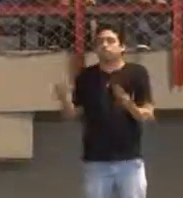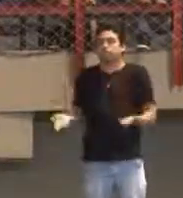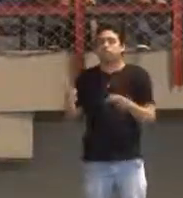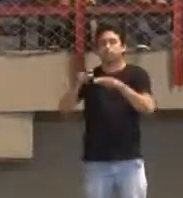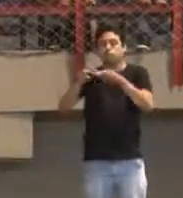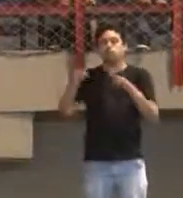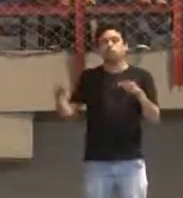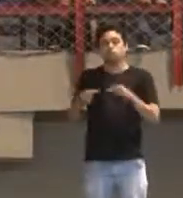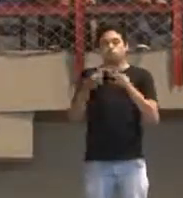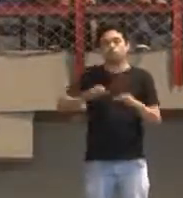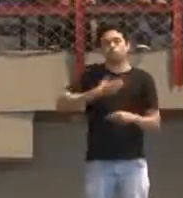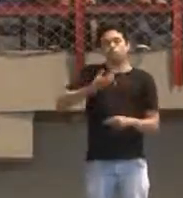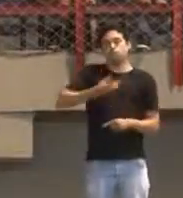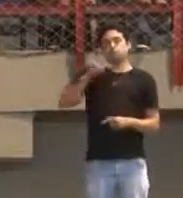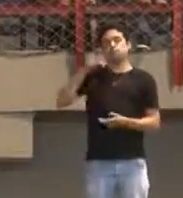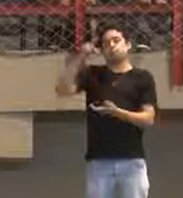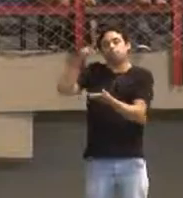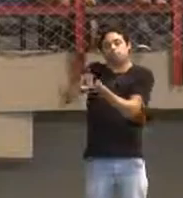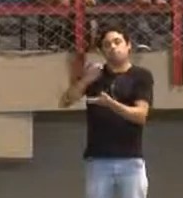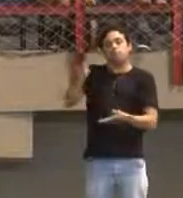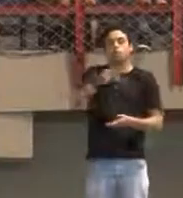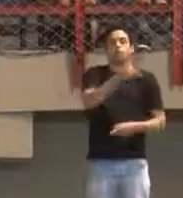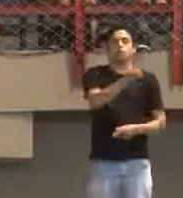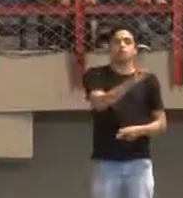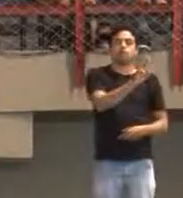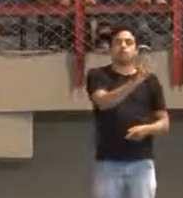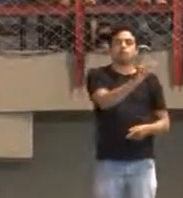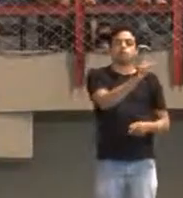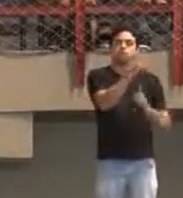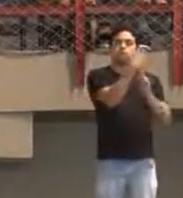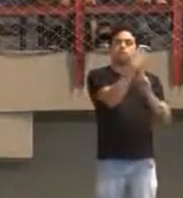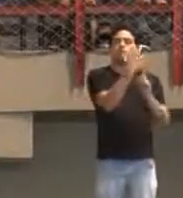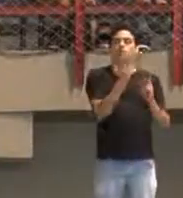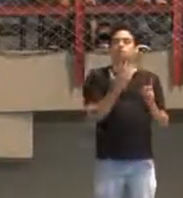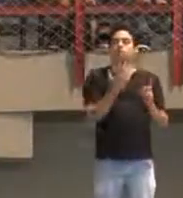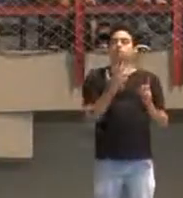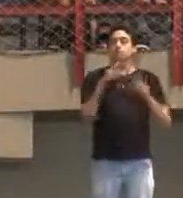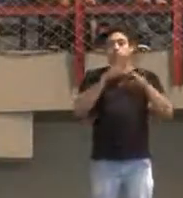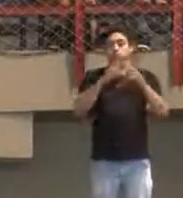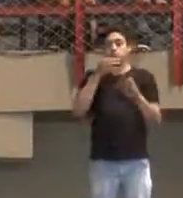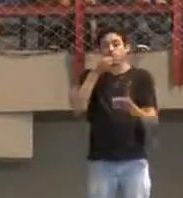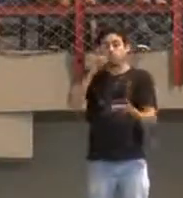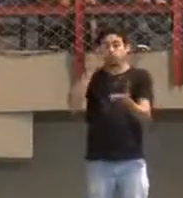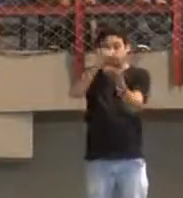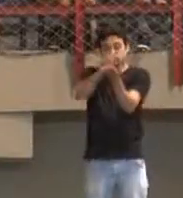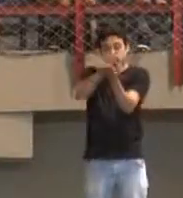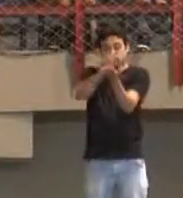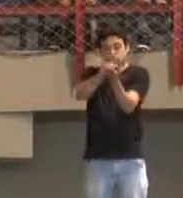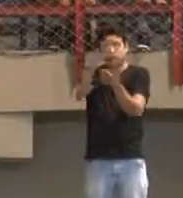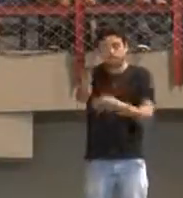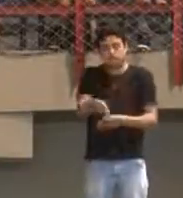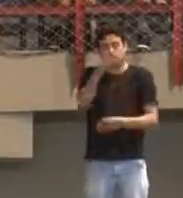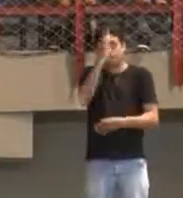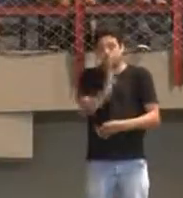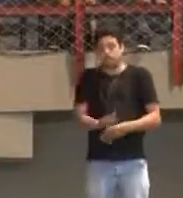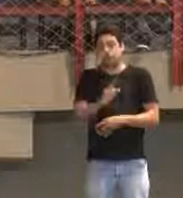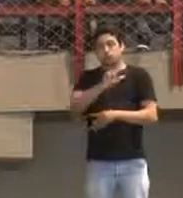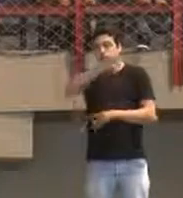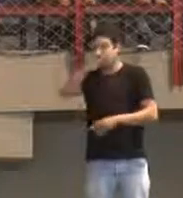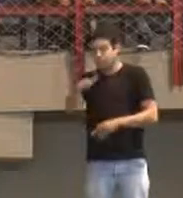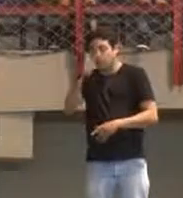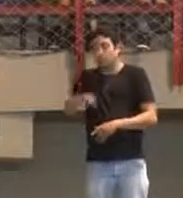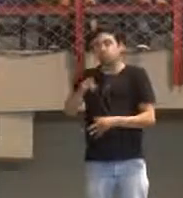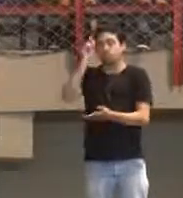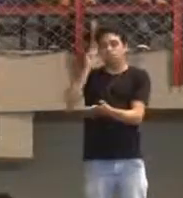Isso é poesia parnasiana ou realista? Realista. Só quero que bote a observação. No Brasil não